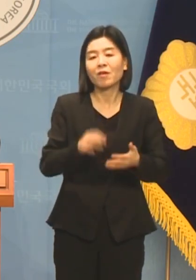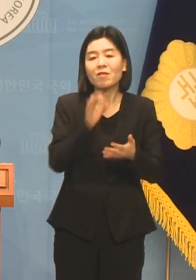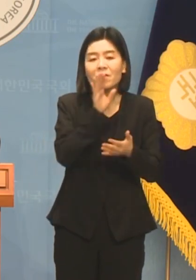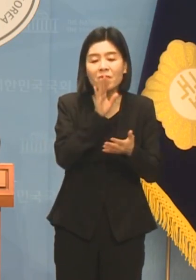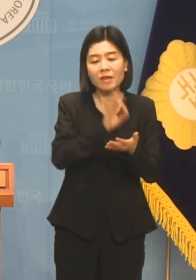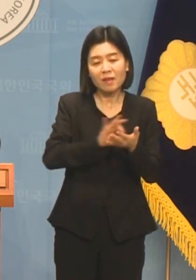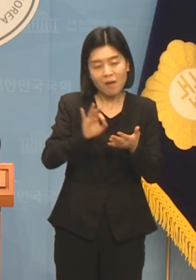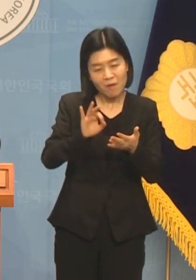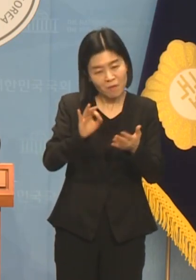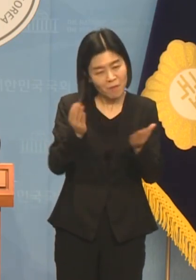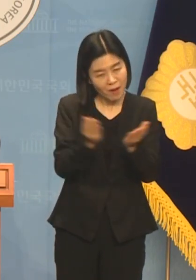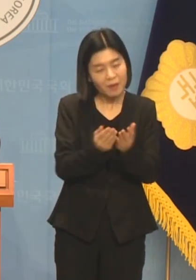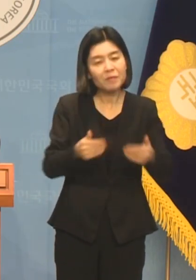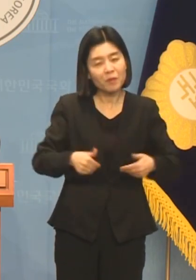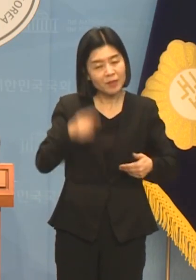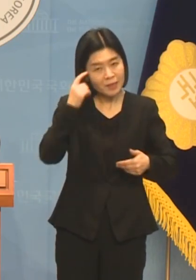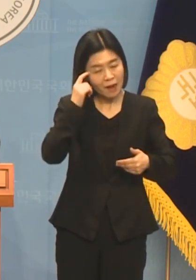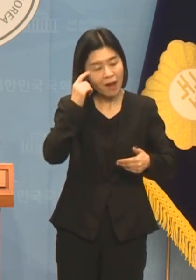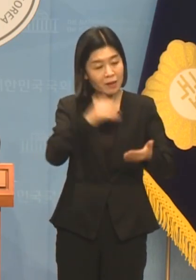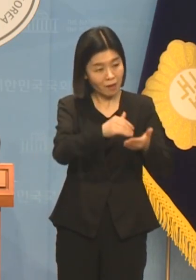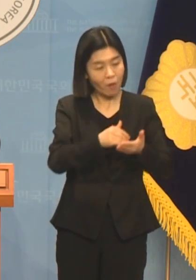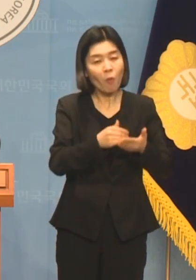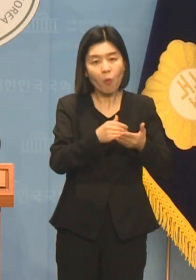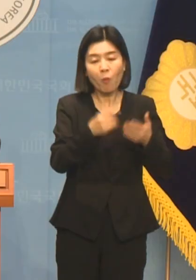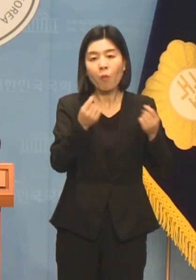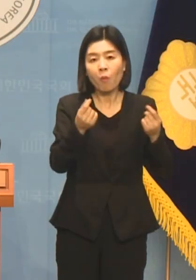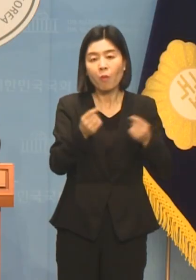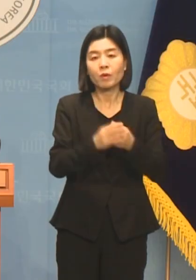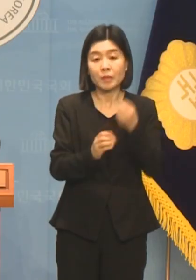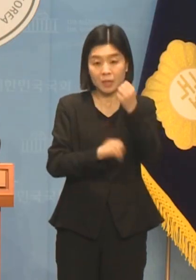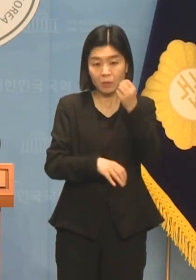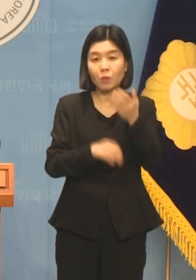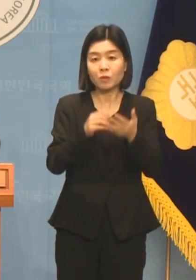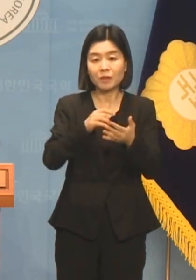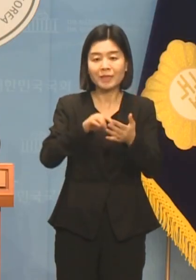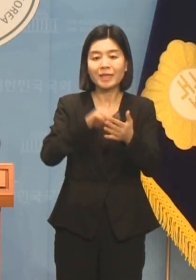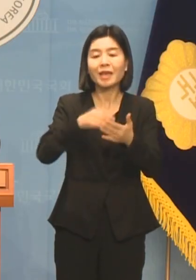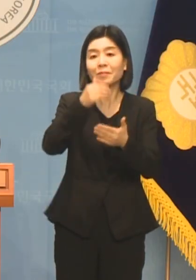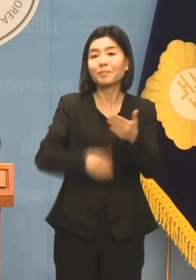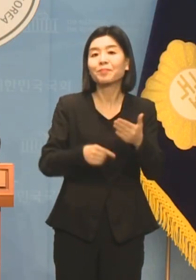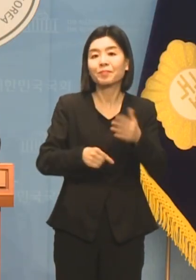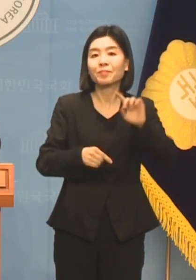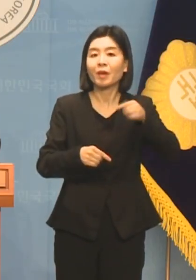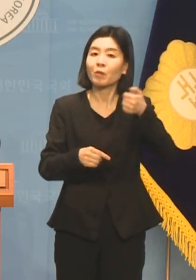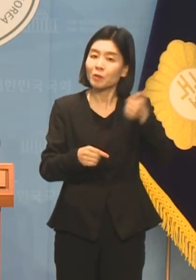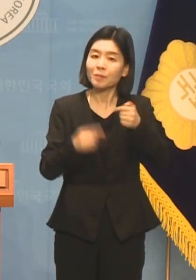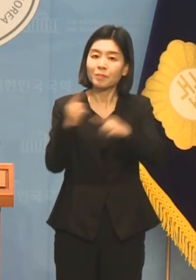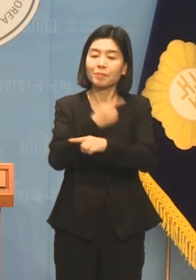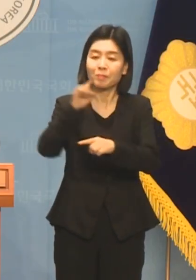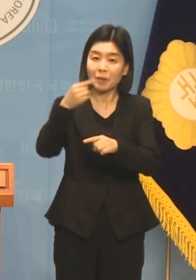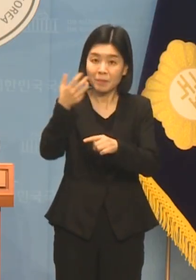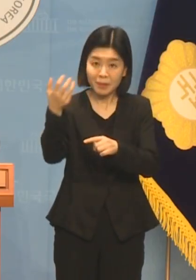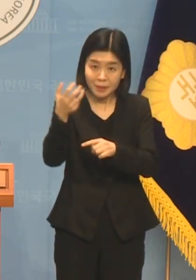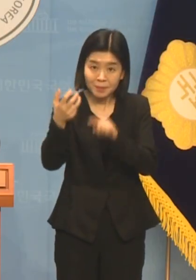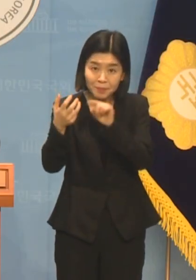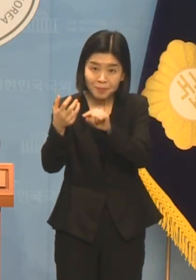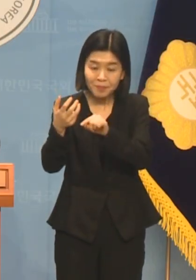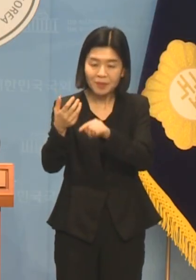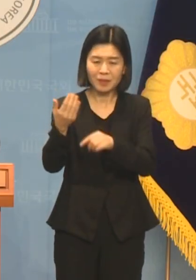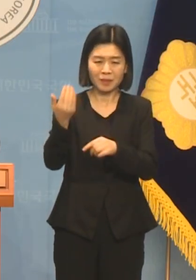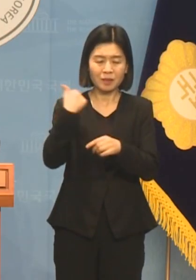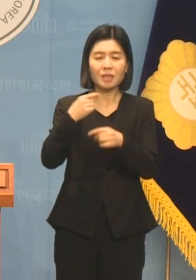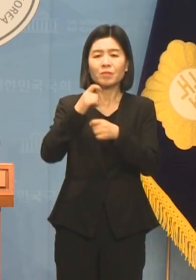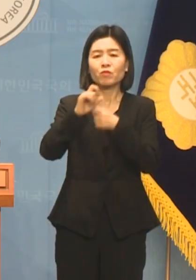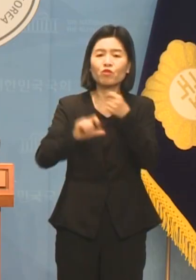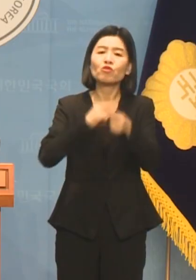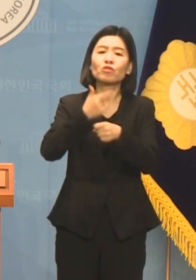제안입니다. 기본공제 금액을 150만 원에서 180만 원으로 현실화하는 방안은 기본공제 금액이 16년째